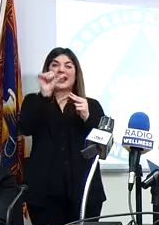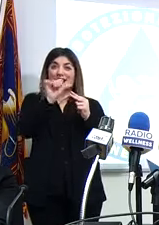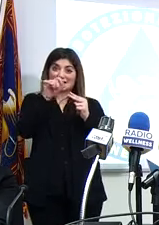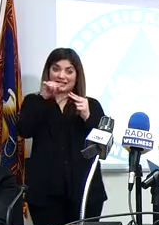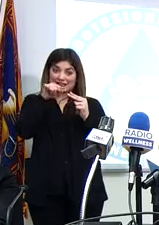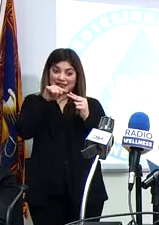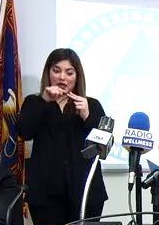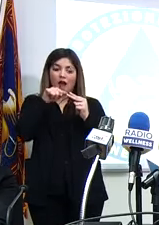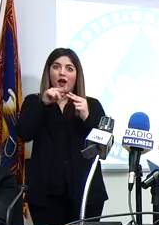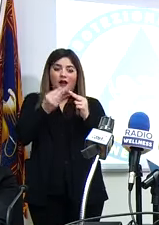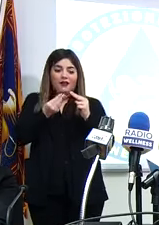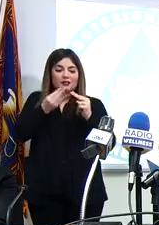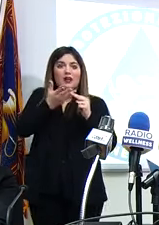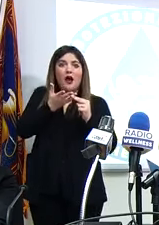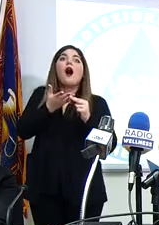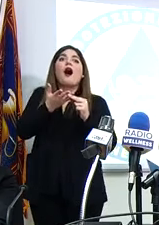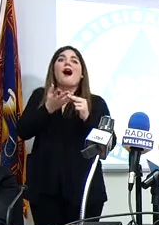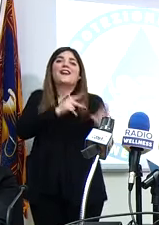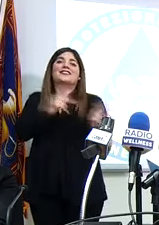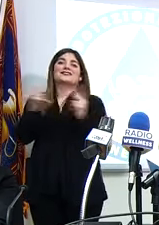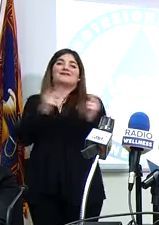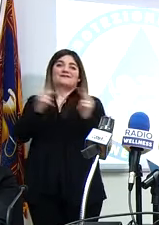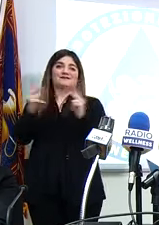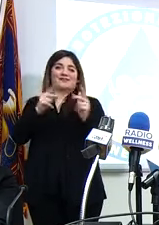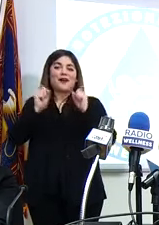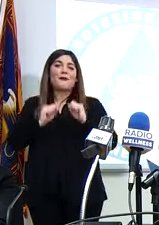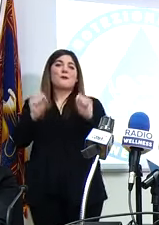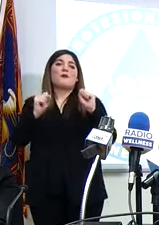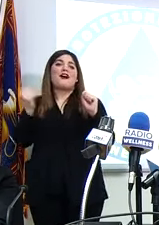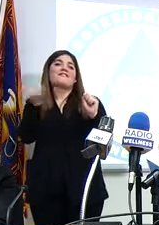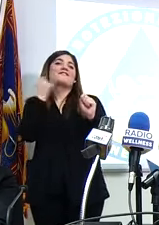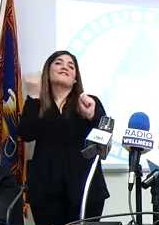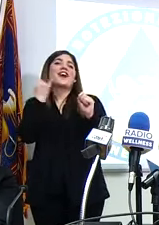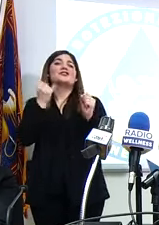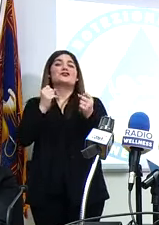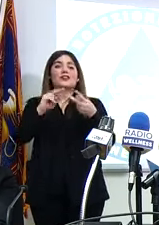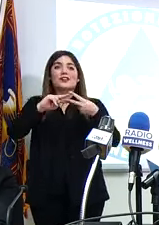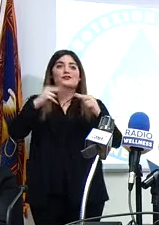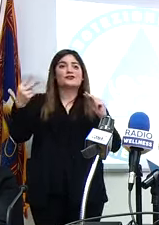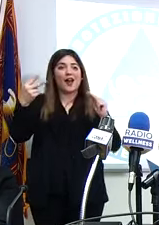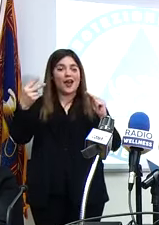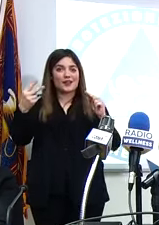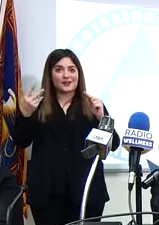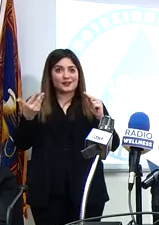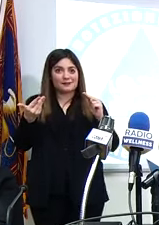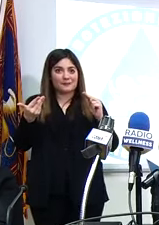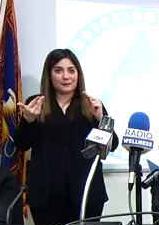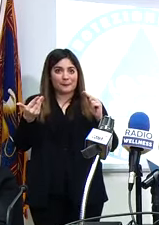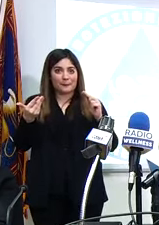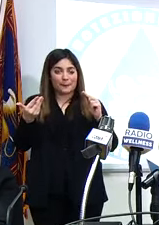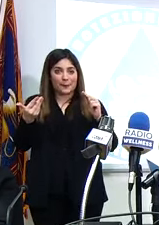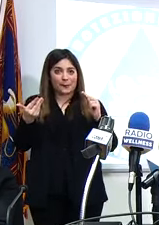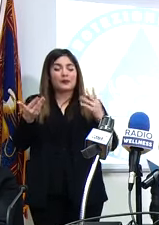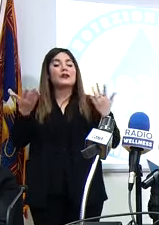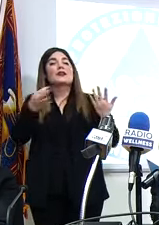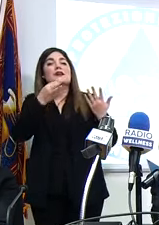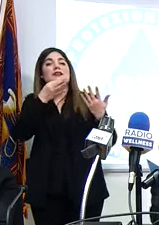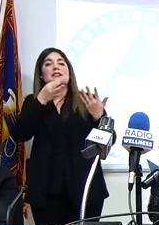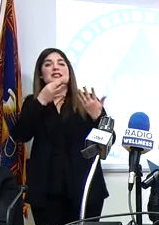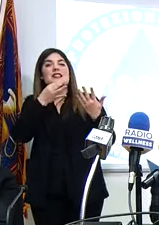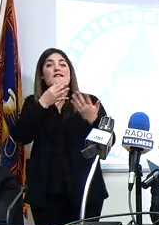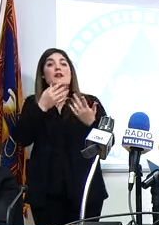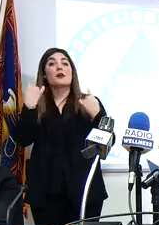miglior sistema, veicolo, per trasferimento di geni e quindi per l'espressione. Quindi sono vaccini